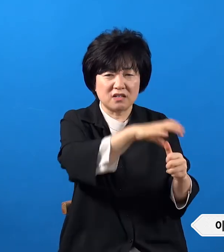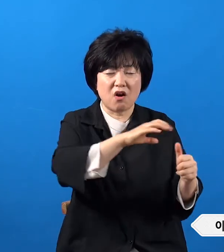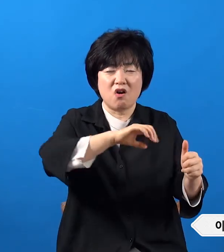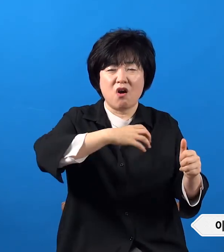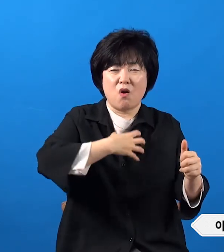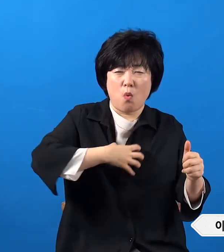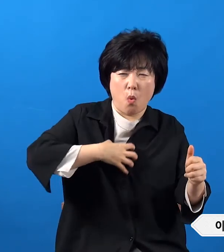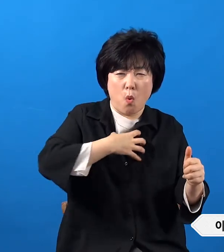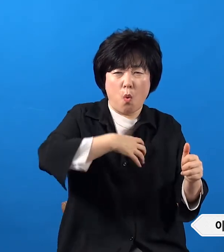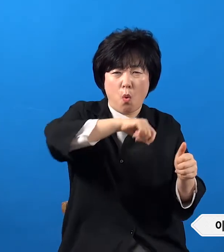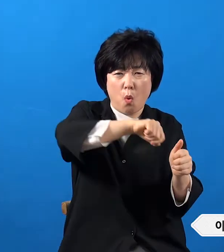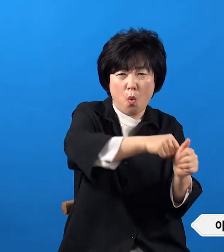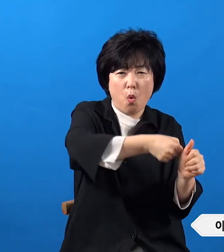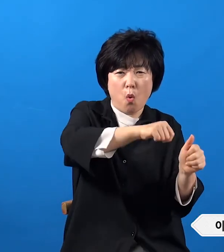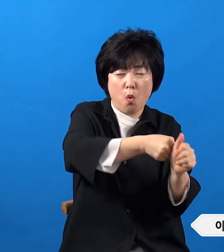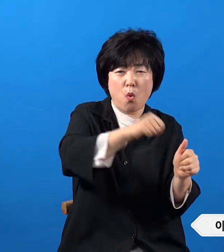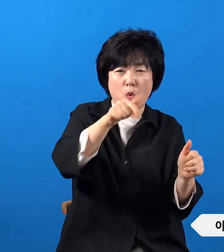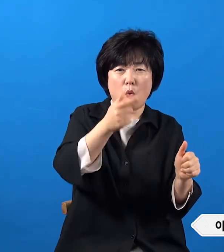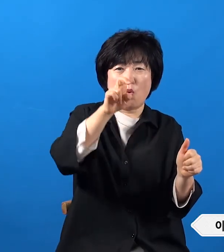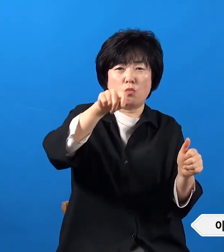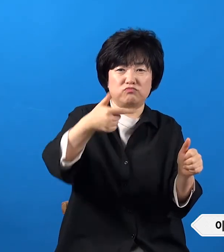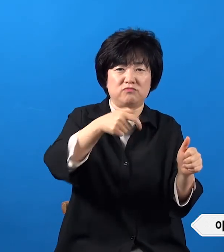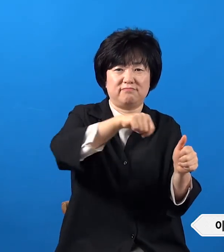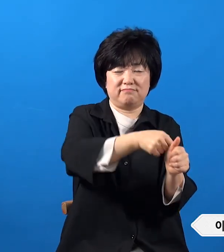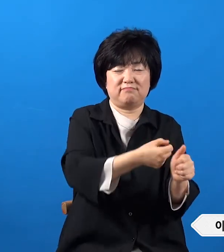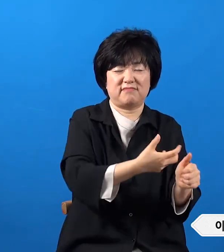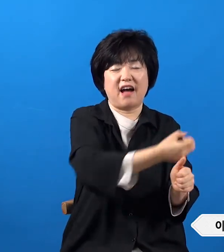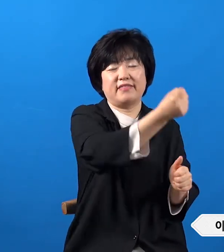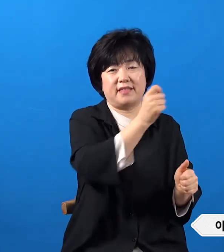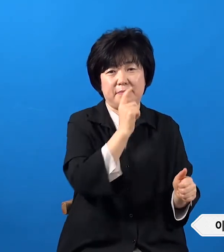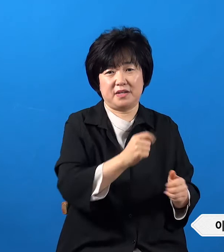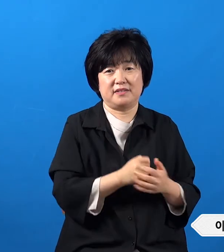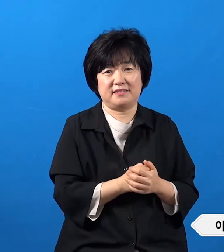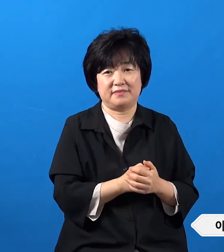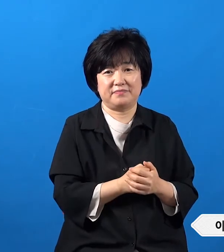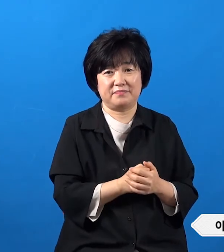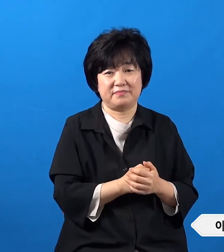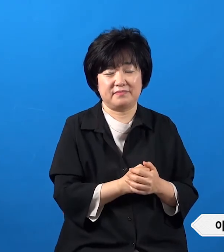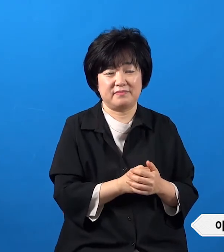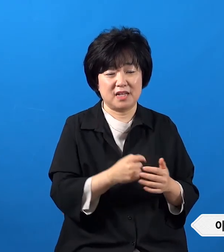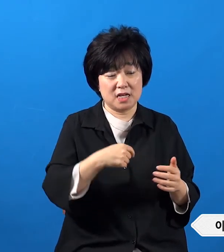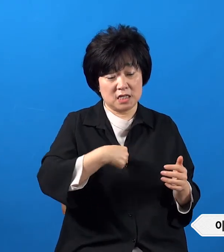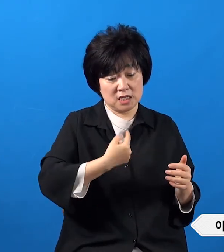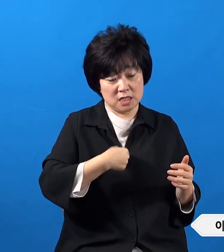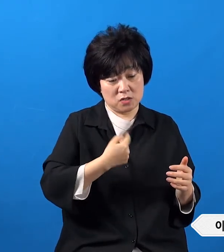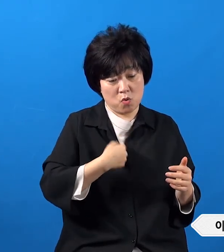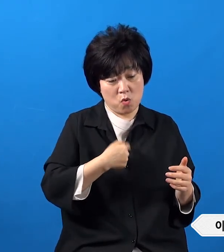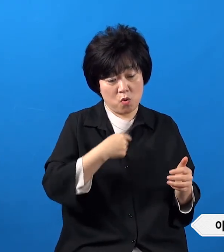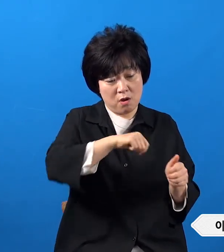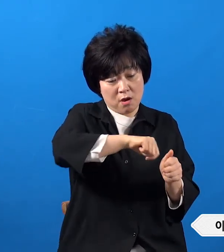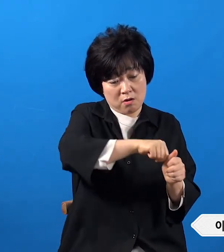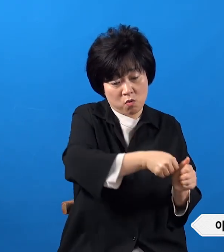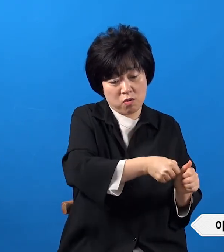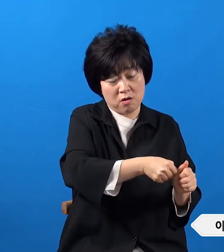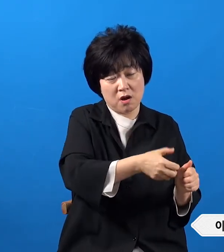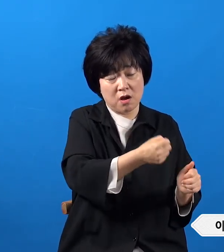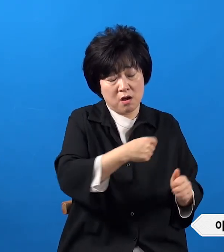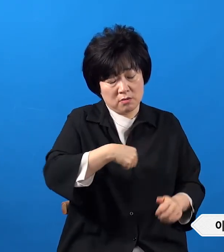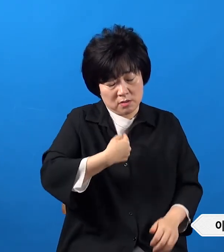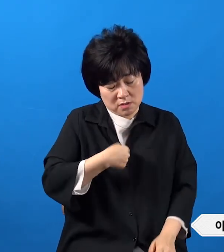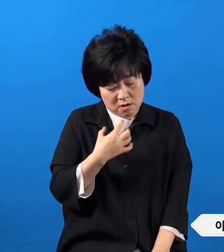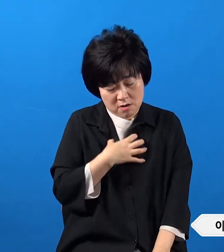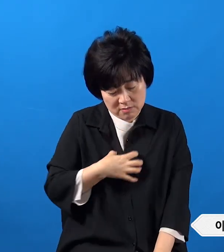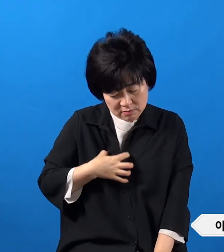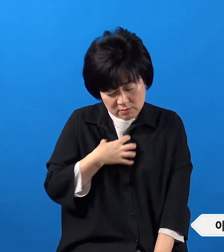당한다. 이제 고문은 타인에 의해서 받는 고문일 수도 있지만 스스로 자기를